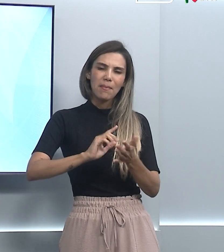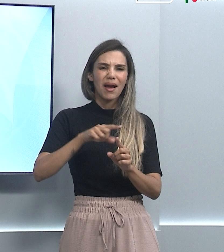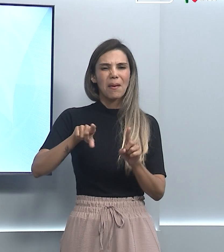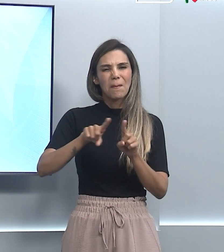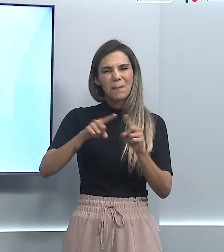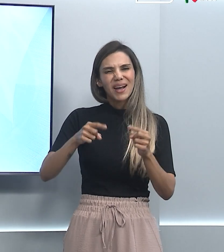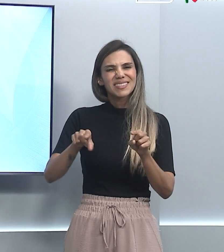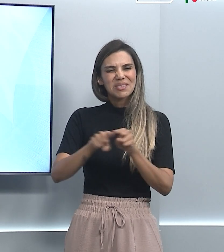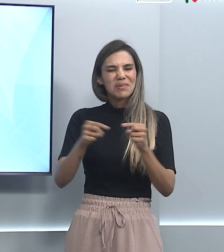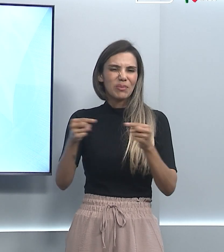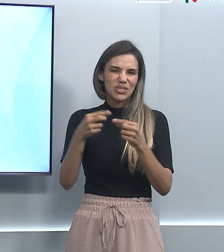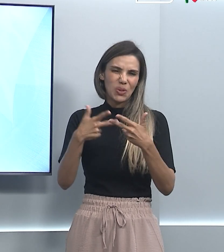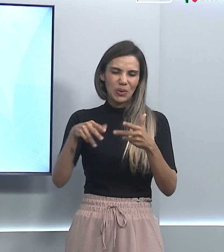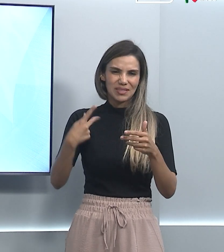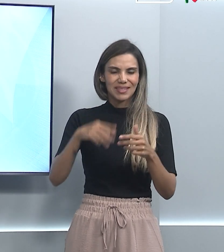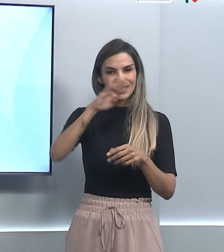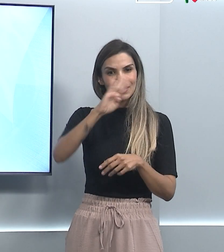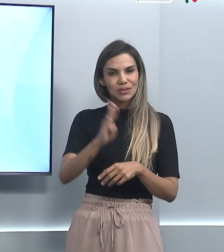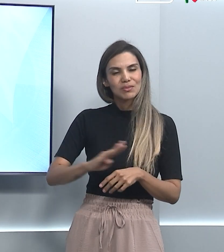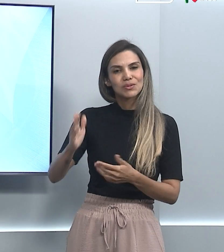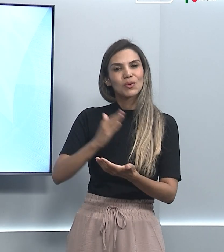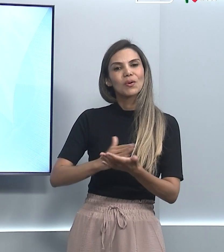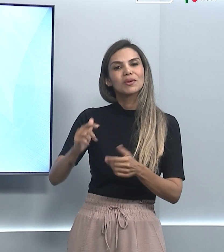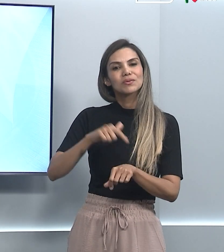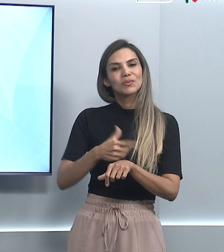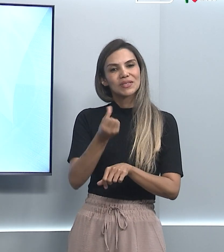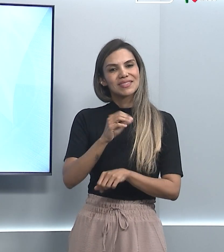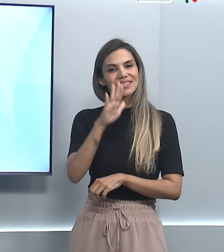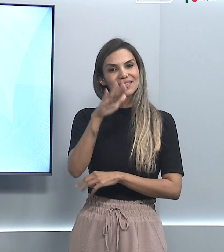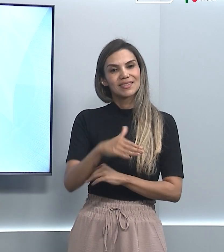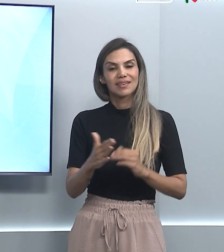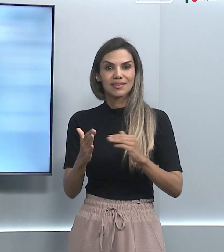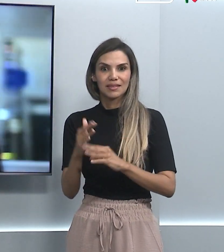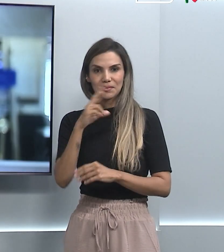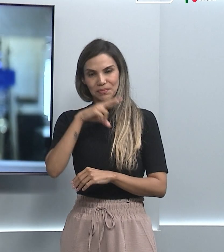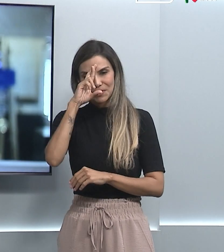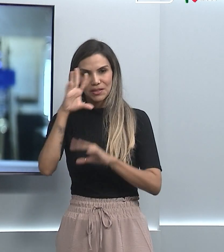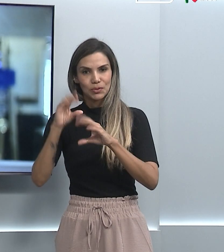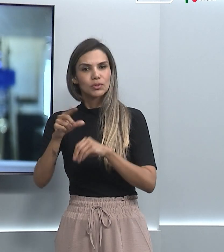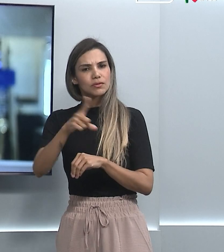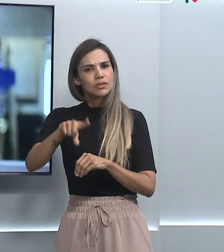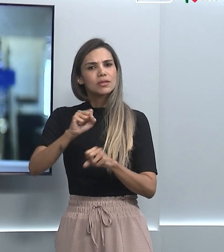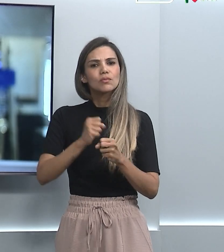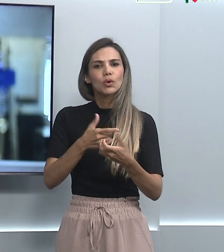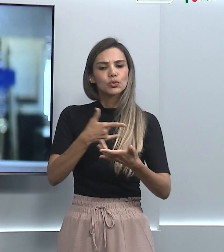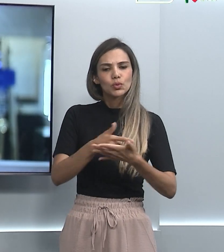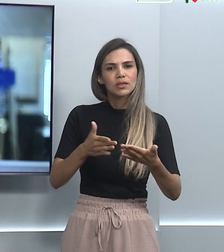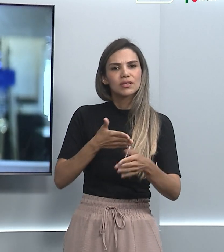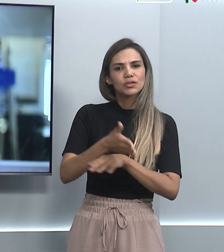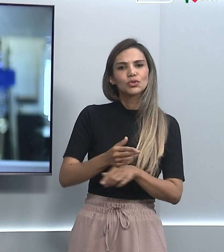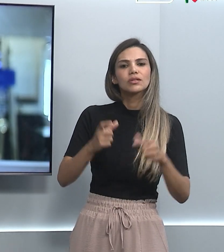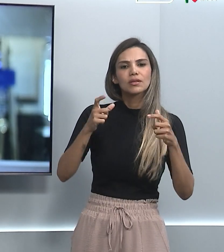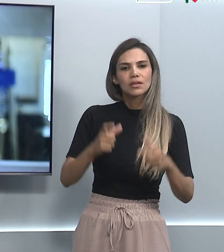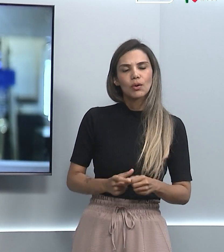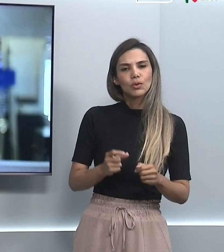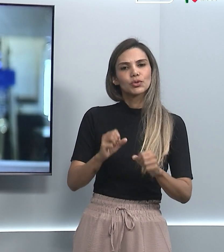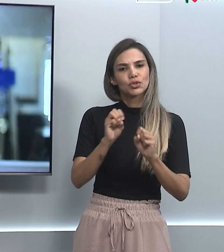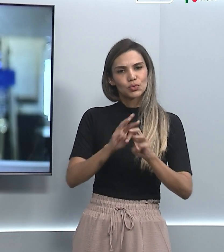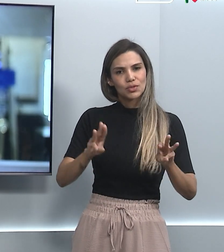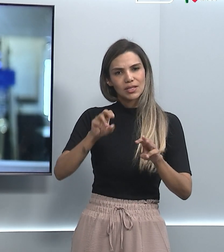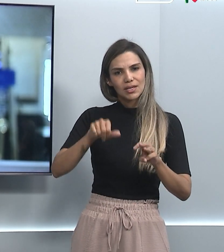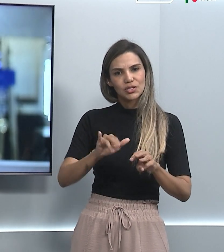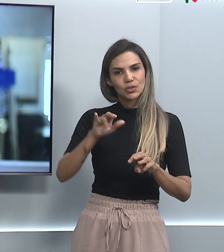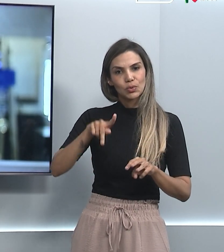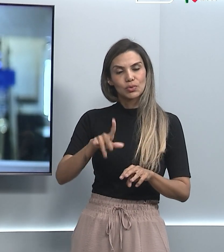arraiá começa a partir das 6 horas da tarde e vai até meia-noite. Você pode retirar o seu ingresso no Simpla a partir de